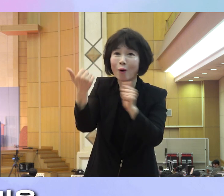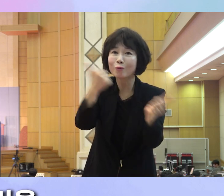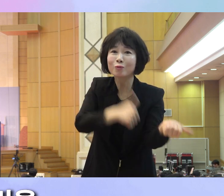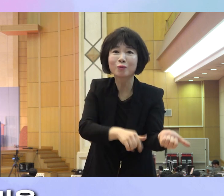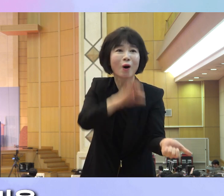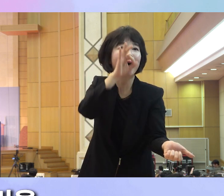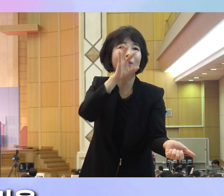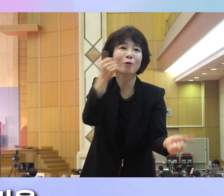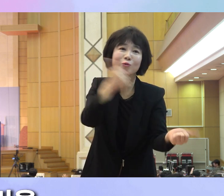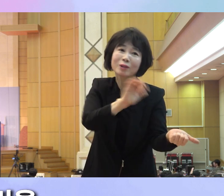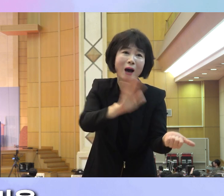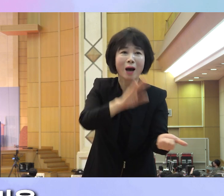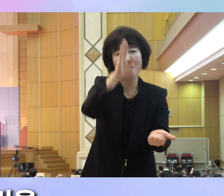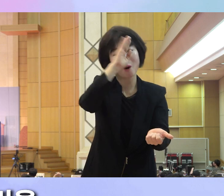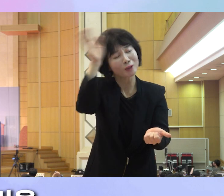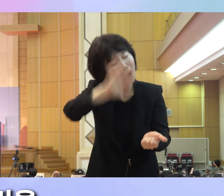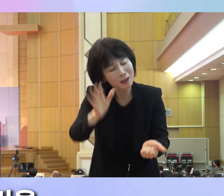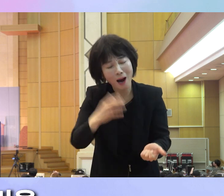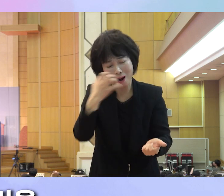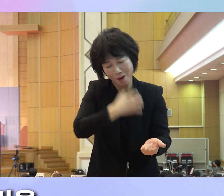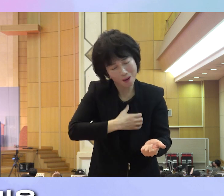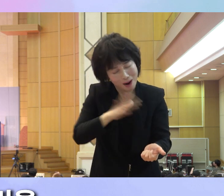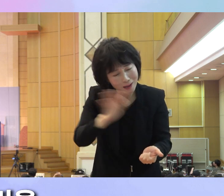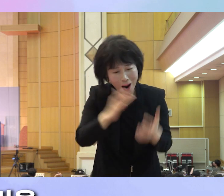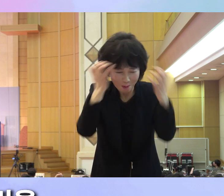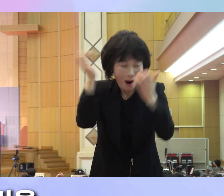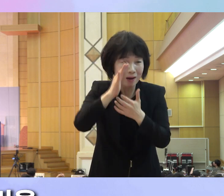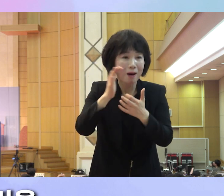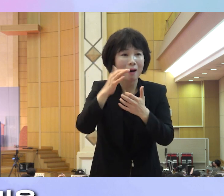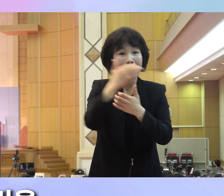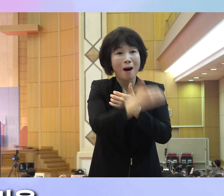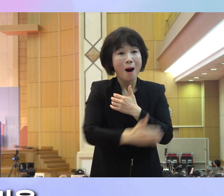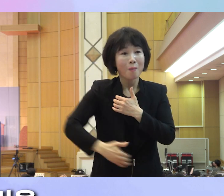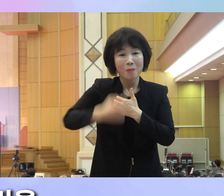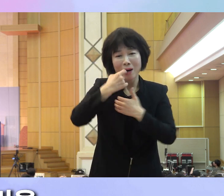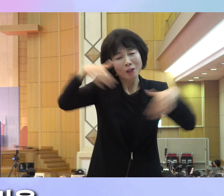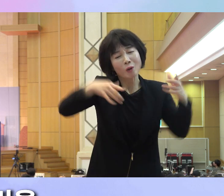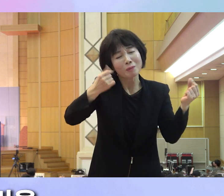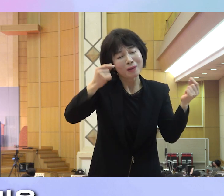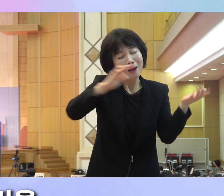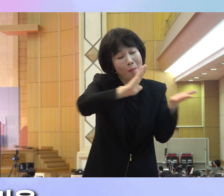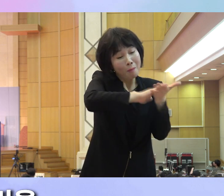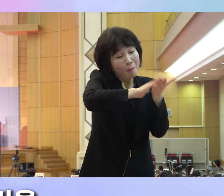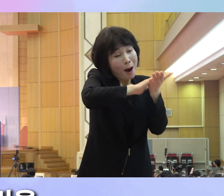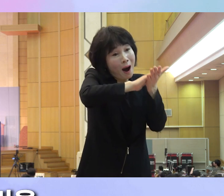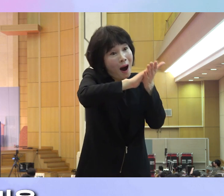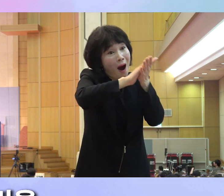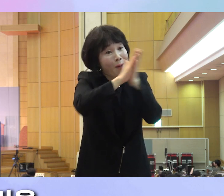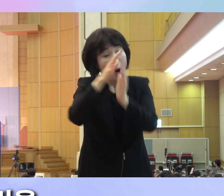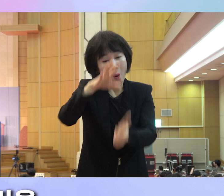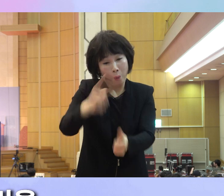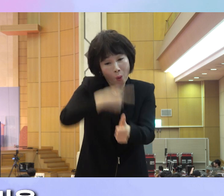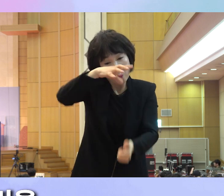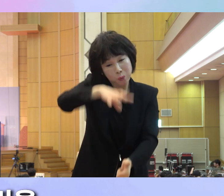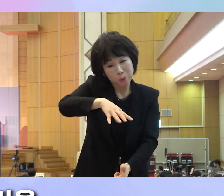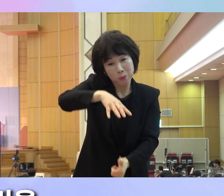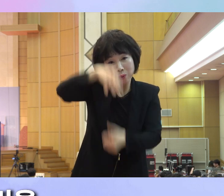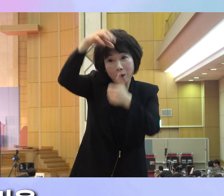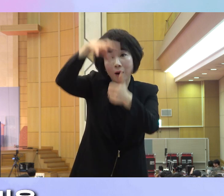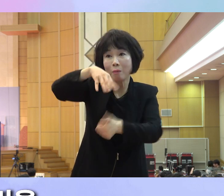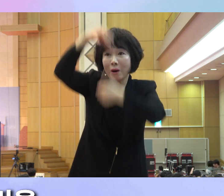살 수 있는 천사 같은 몸, 신령한 몸으로 변화받아서 공중으로 끌려 올라가서